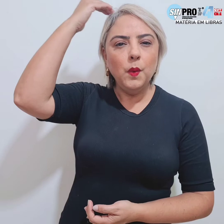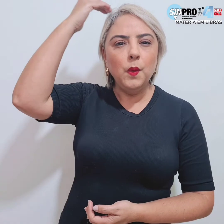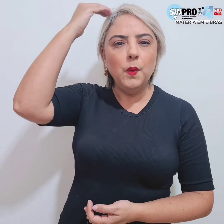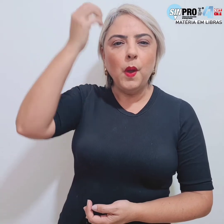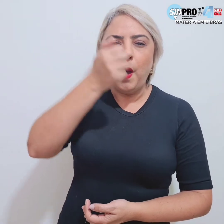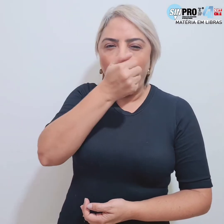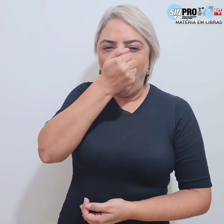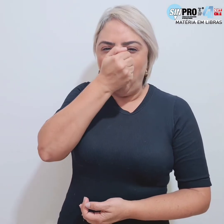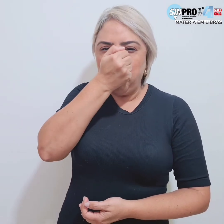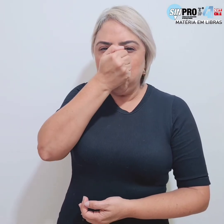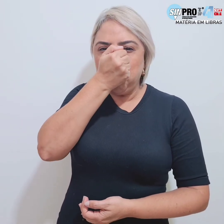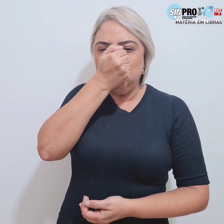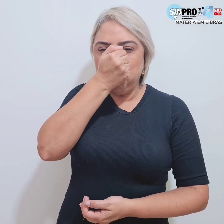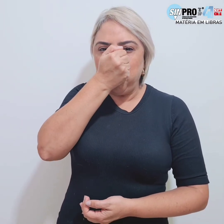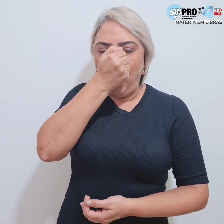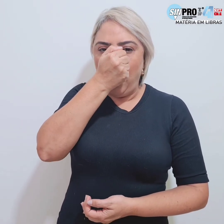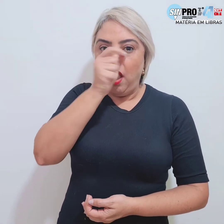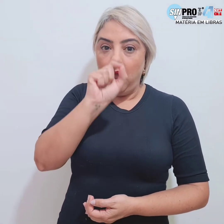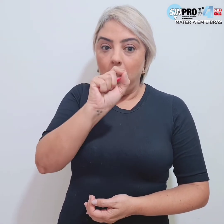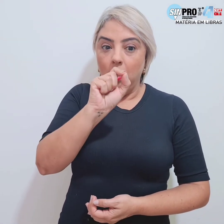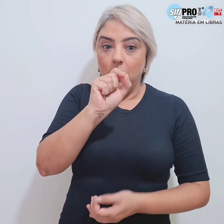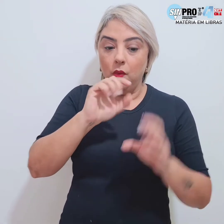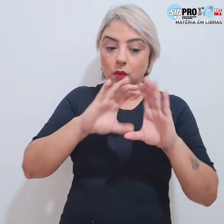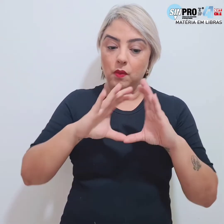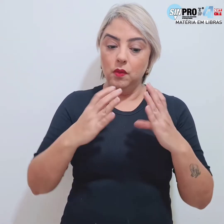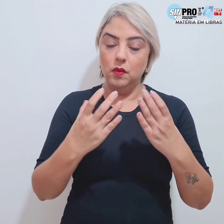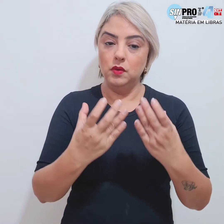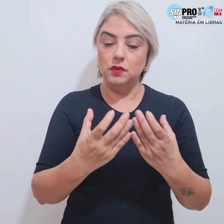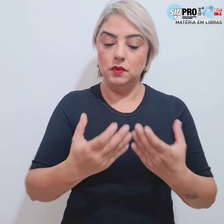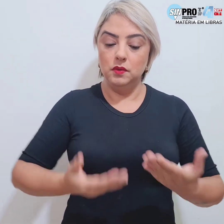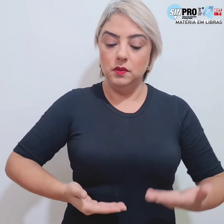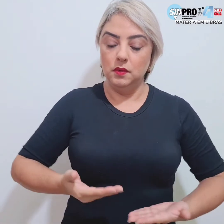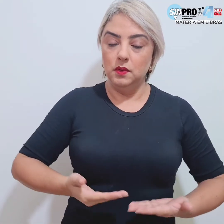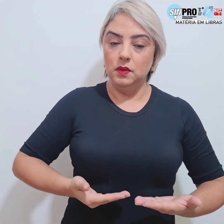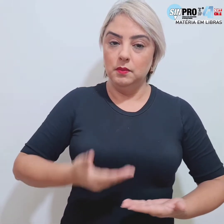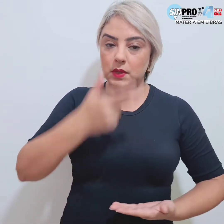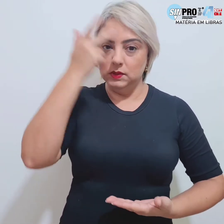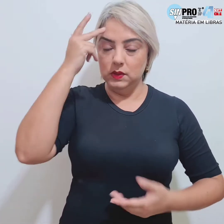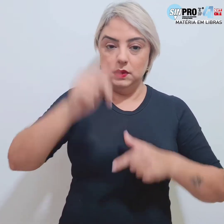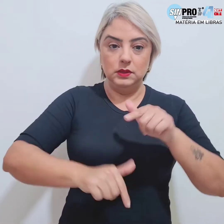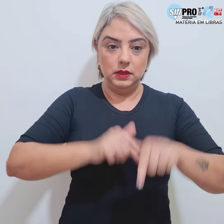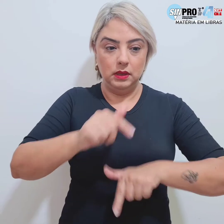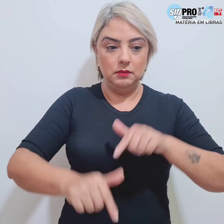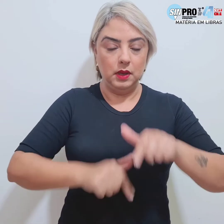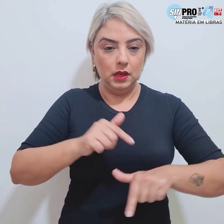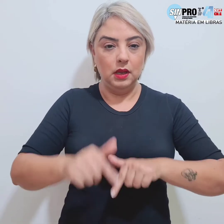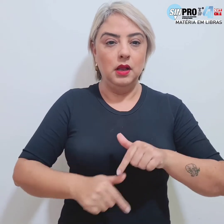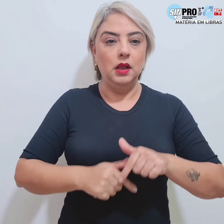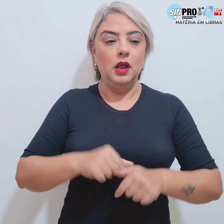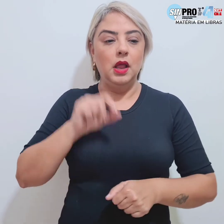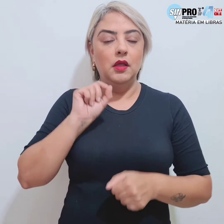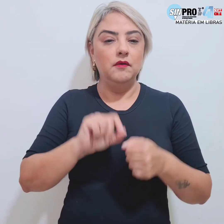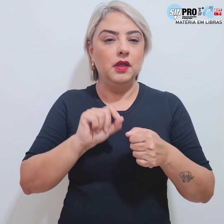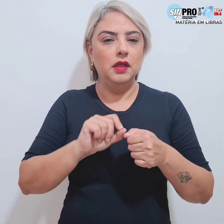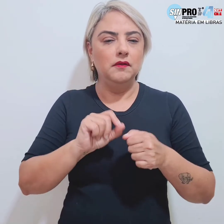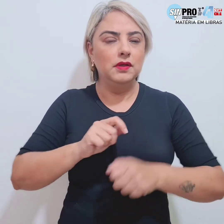Culpados pelo inchaço da máquina pública, o conjunto dos servidores públicos vem fazendo